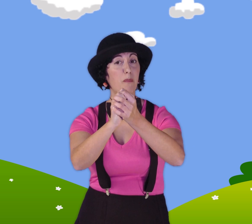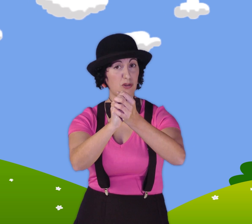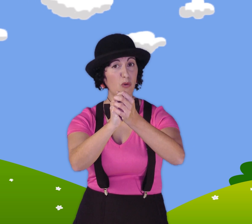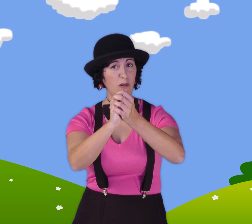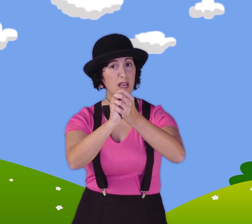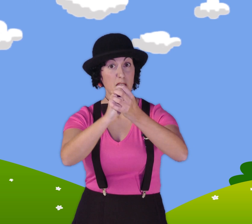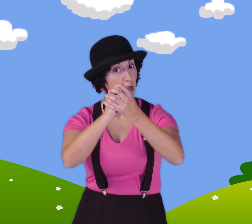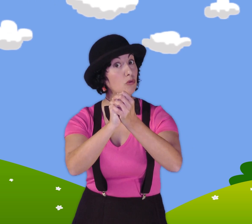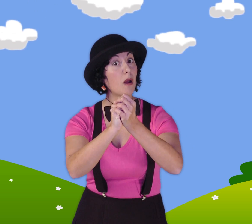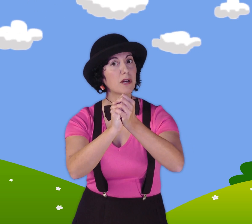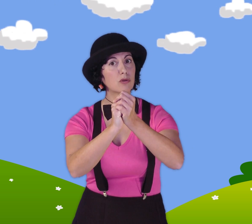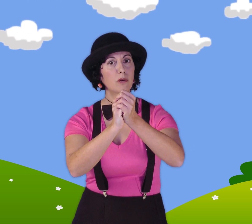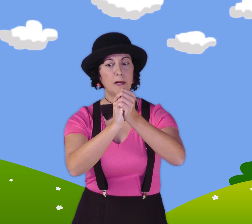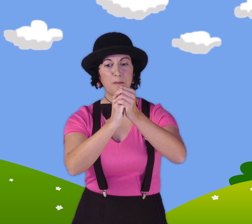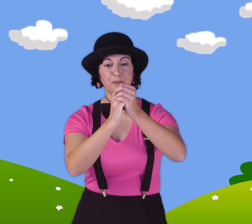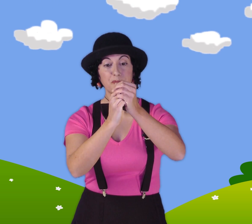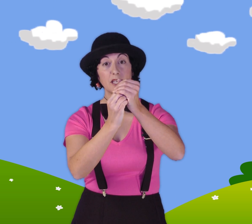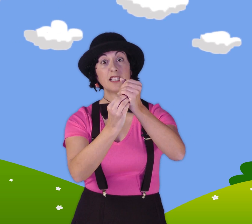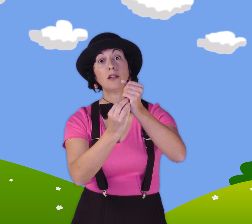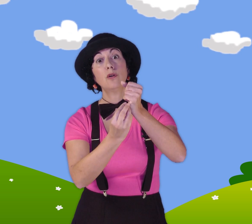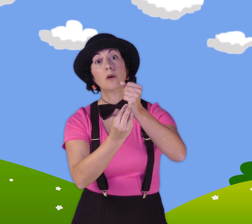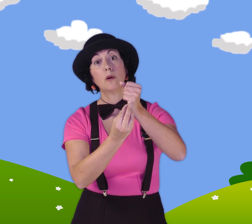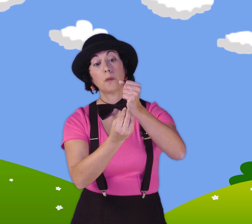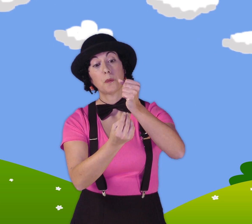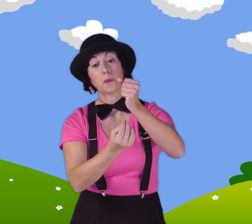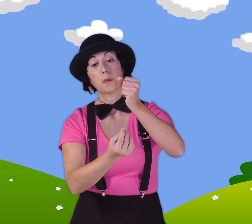Lo aplastó. Y tanto lo aplastó que salió